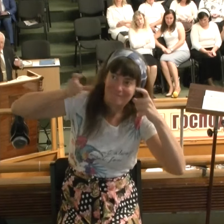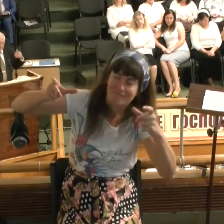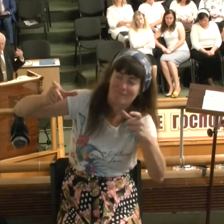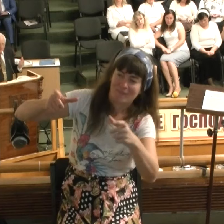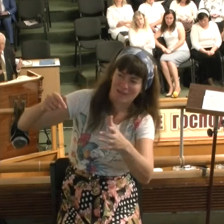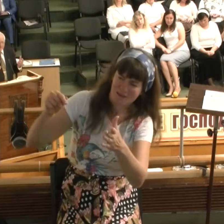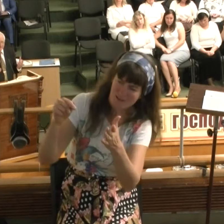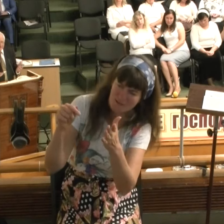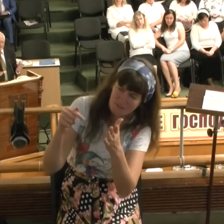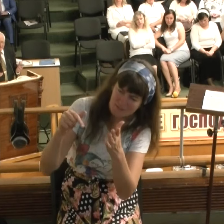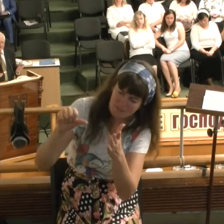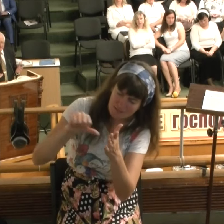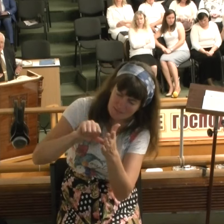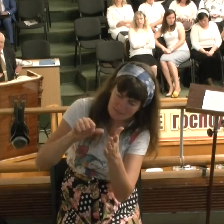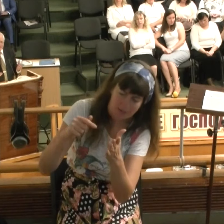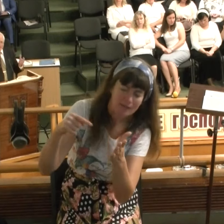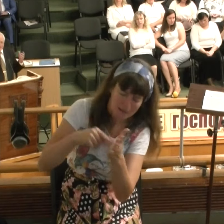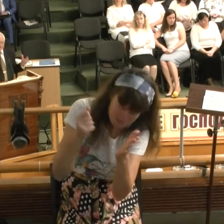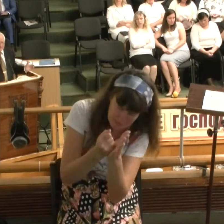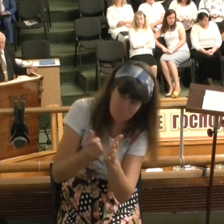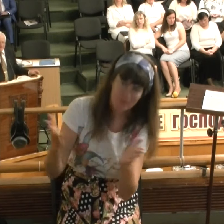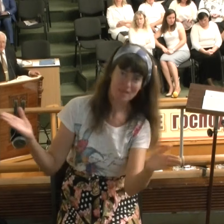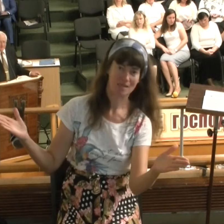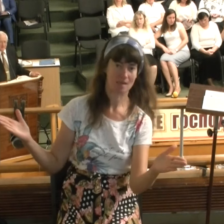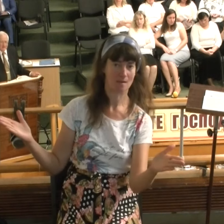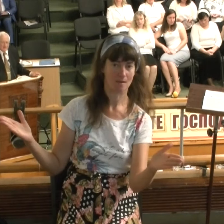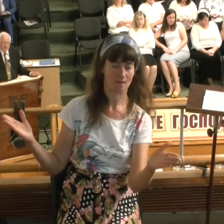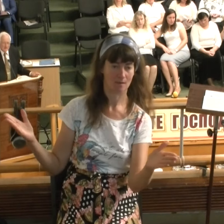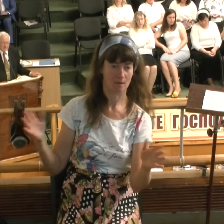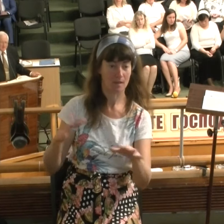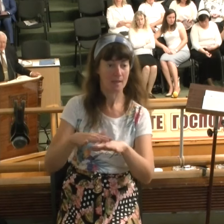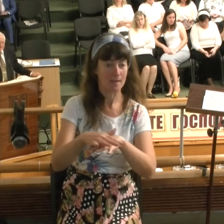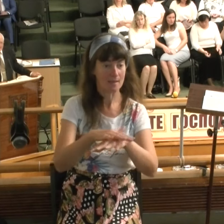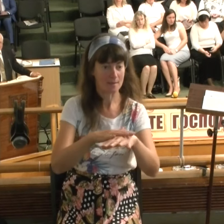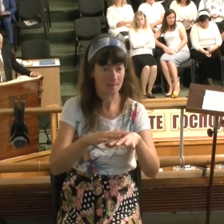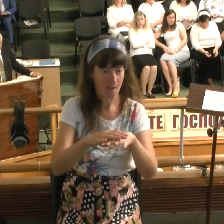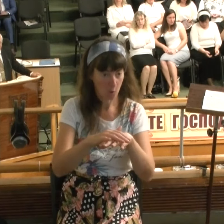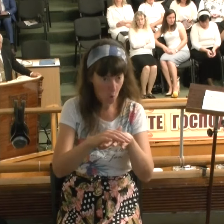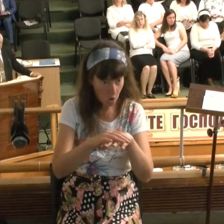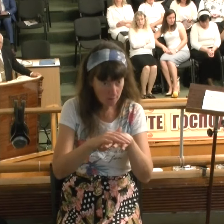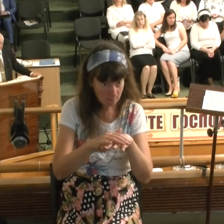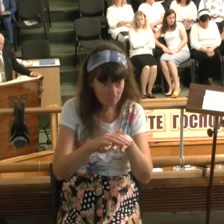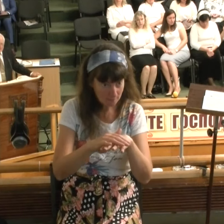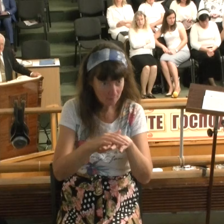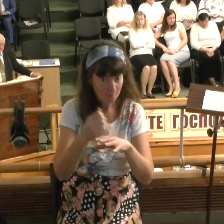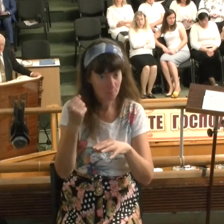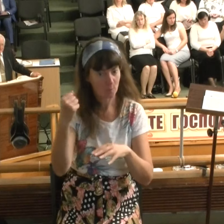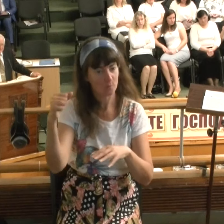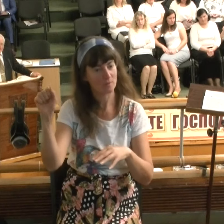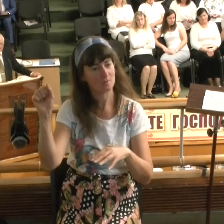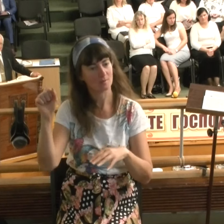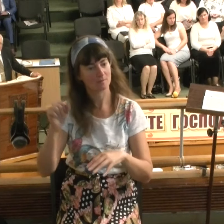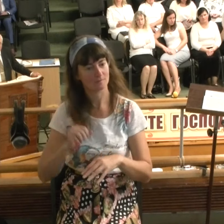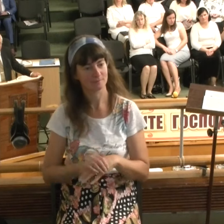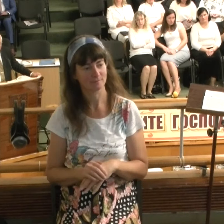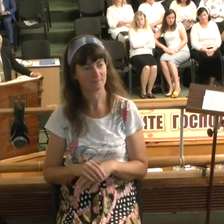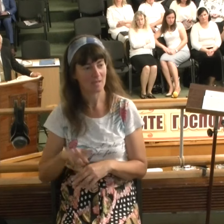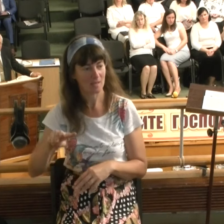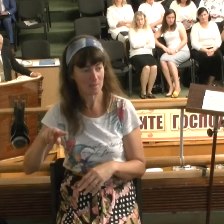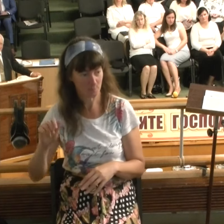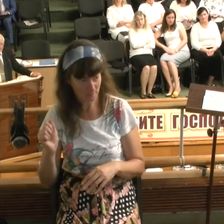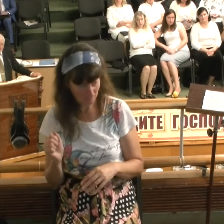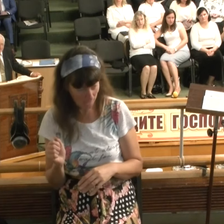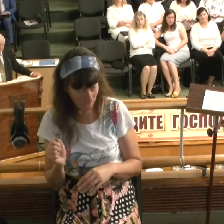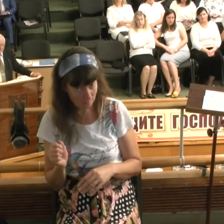И превозмог крики и первосвященников. И Пилат решил быть по прошению их.